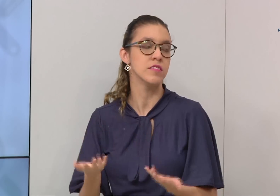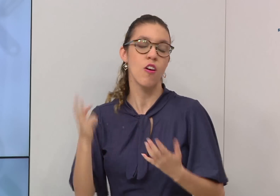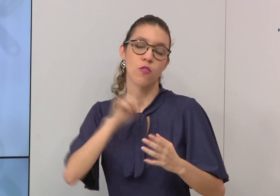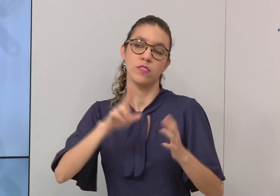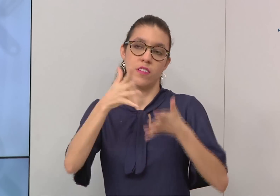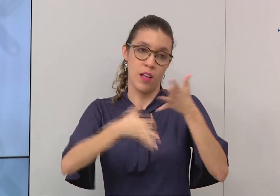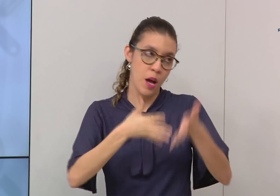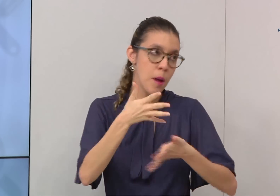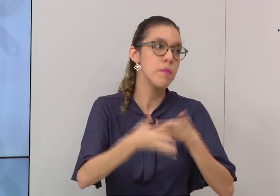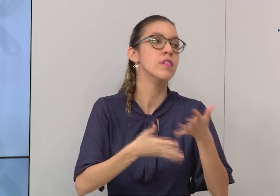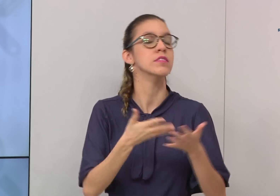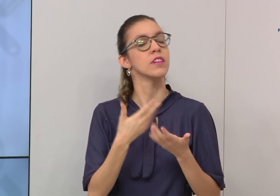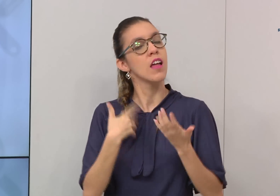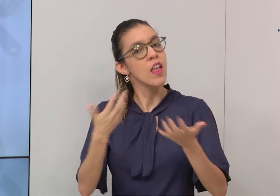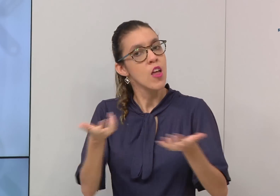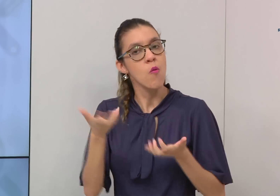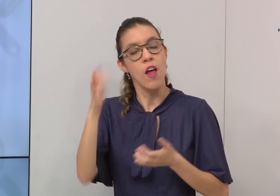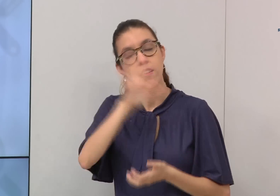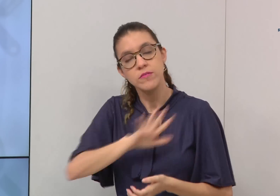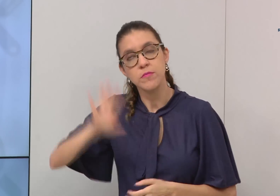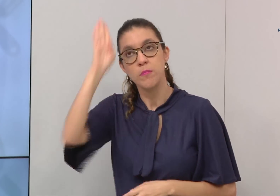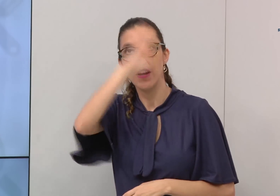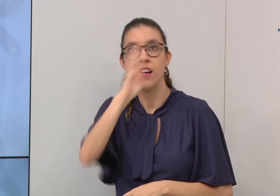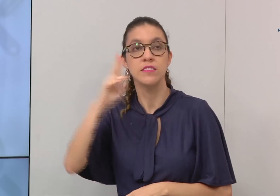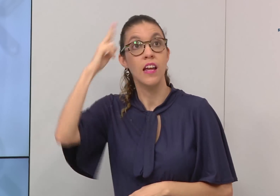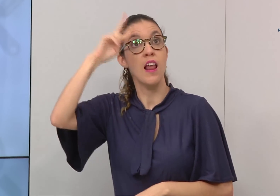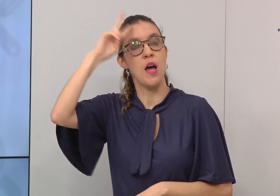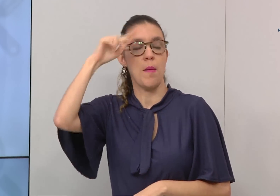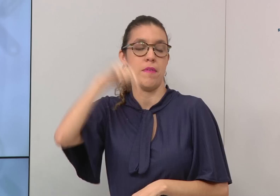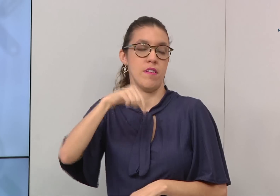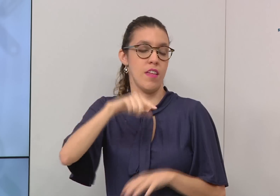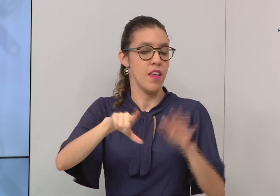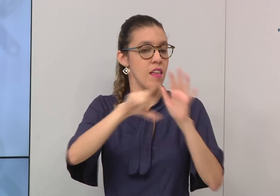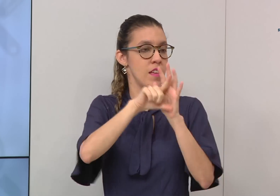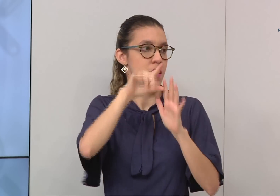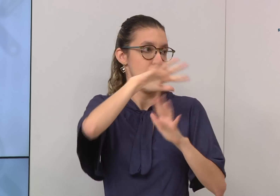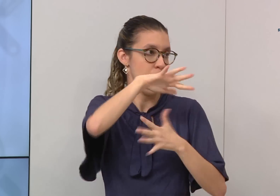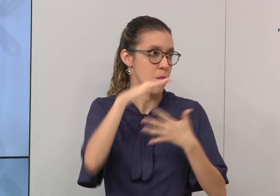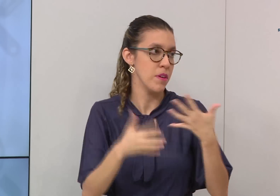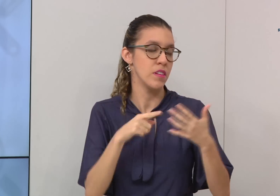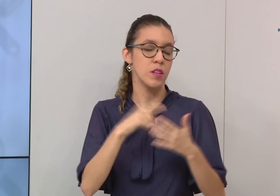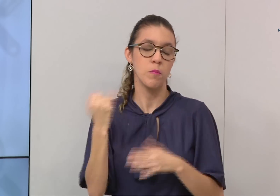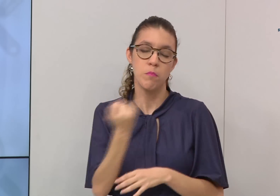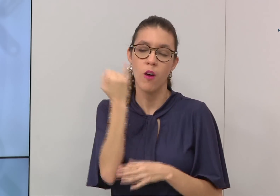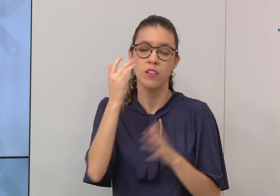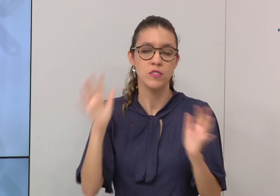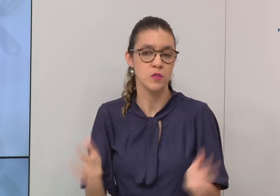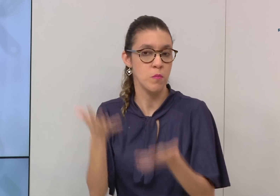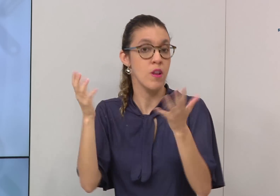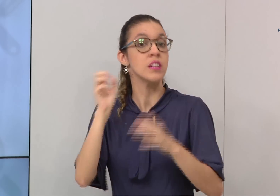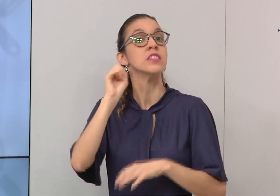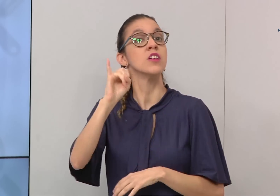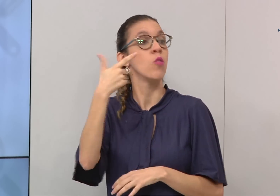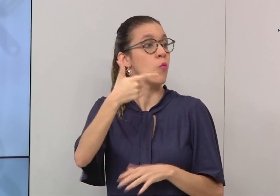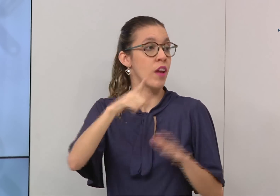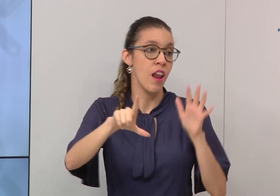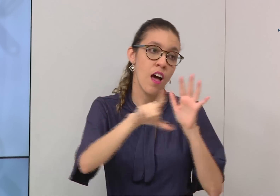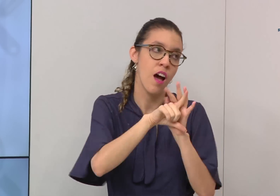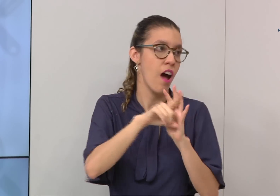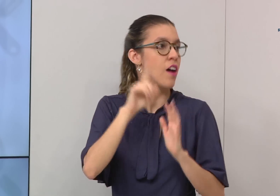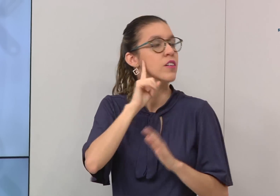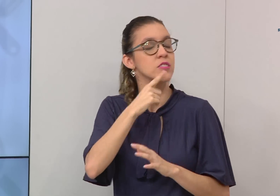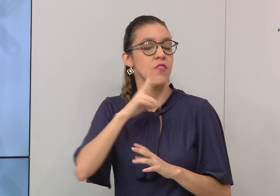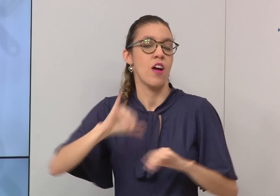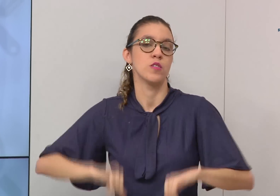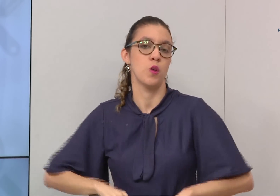as barreiras que a gente encontra no Brasil aqui. Mas essa lei foi muito importante para a